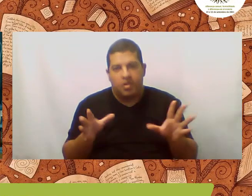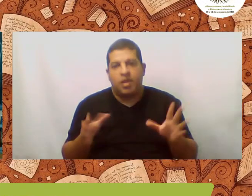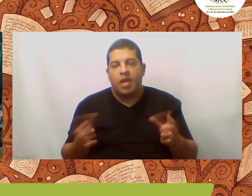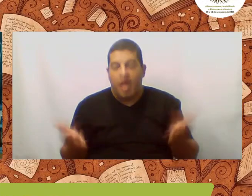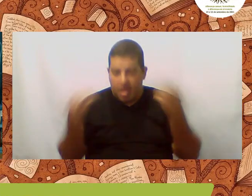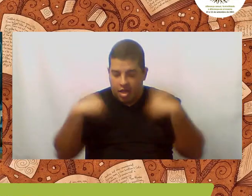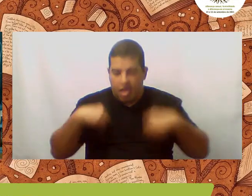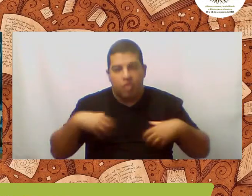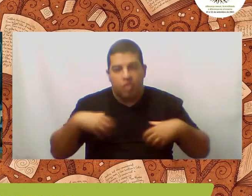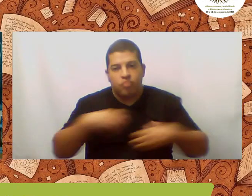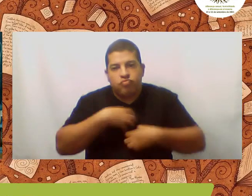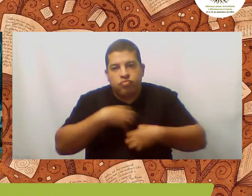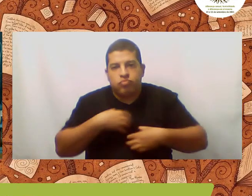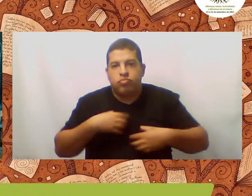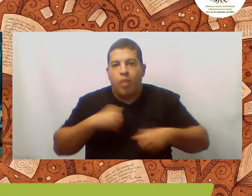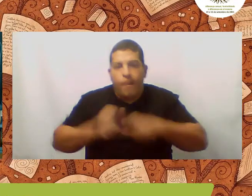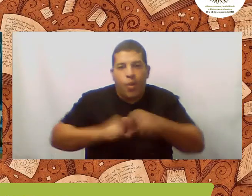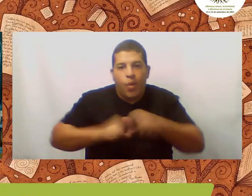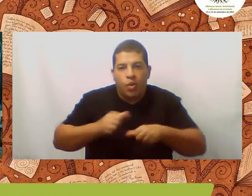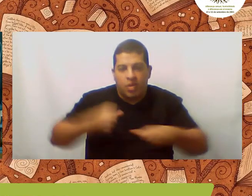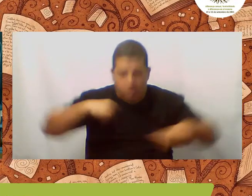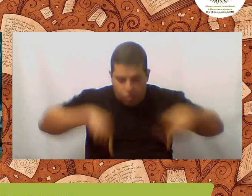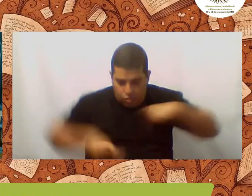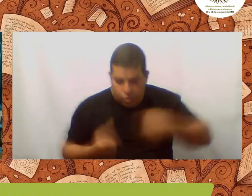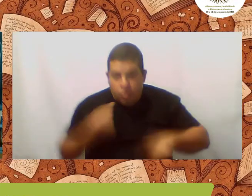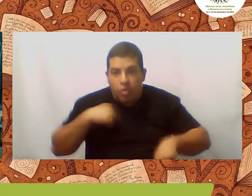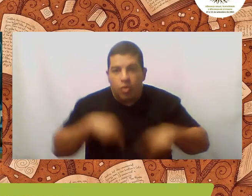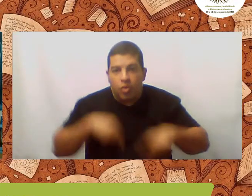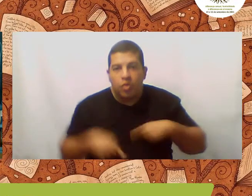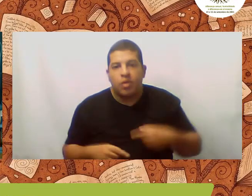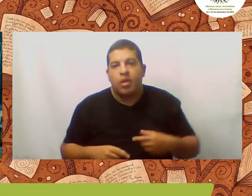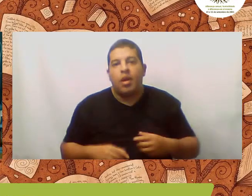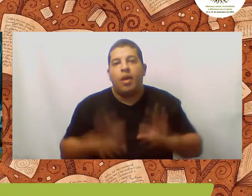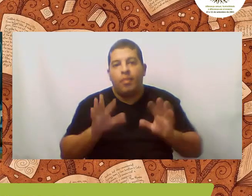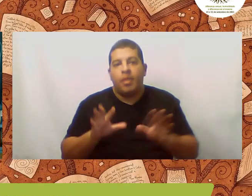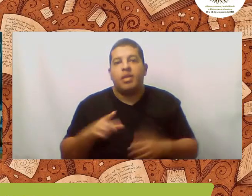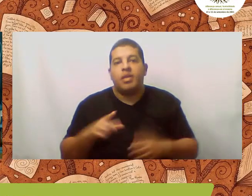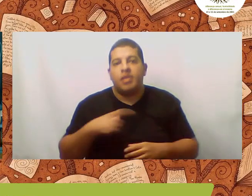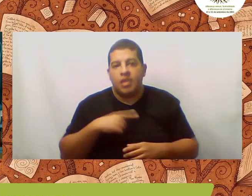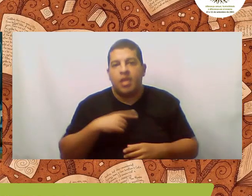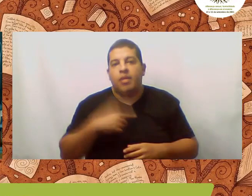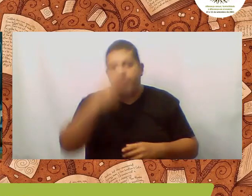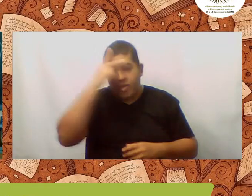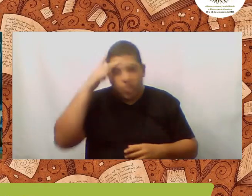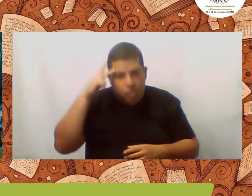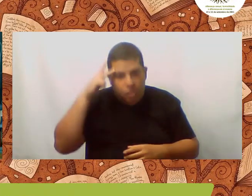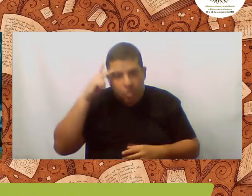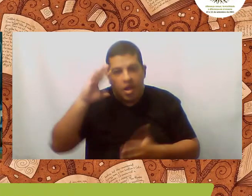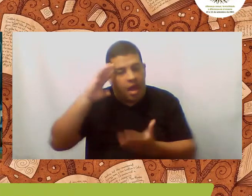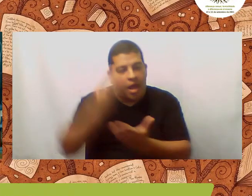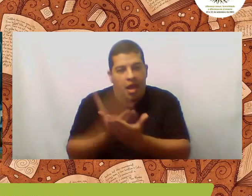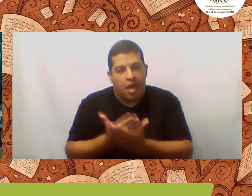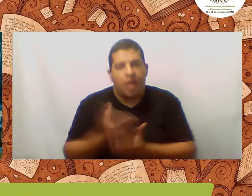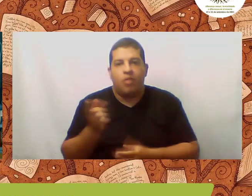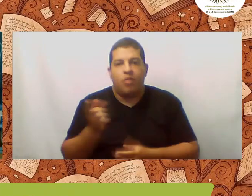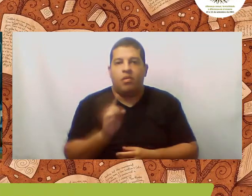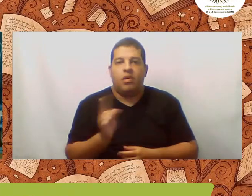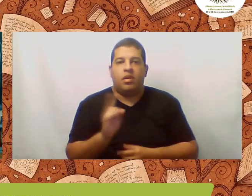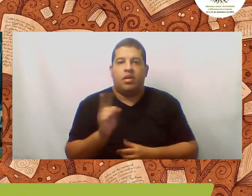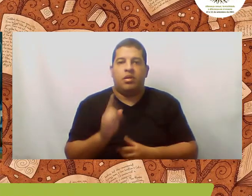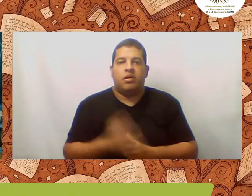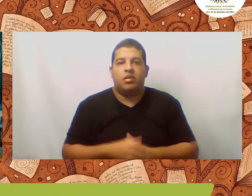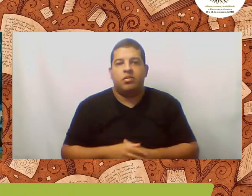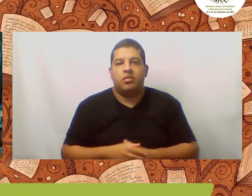né? Para os que são incrédulos em relação a isso, eu queria lembrar para vocês duas passagens do